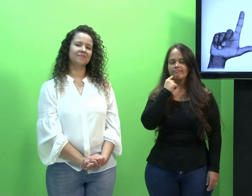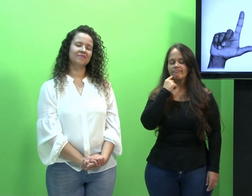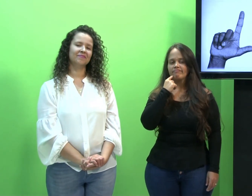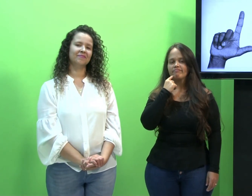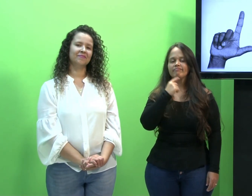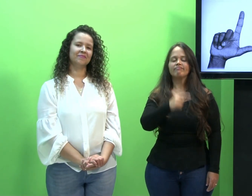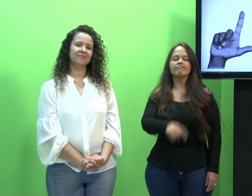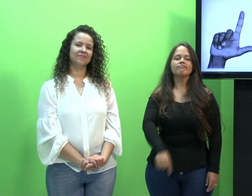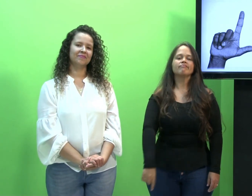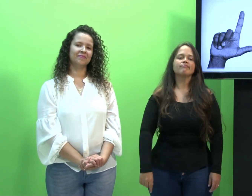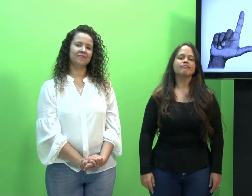cabeça.